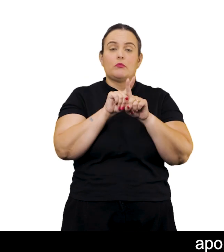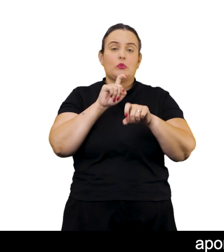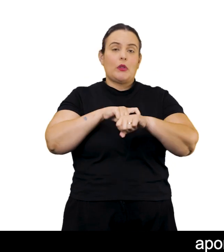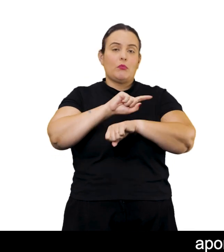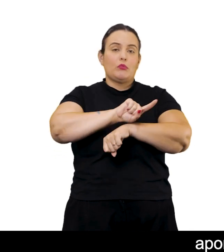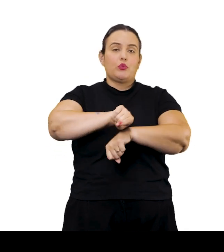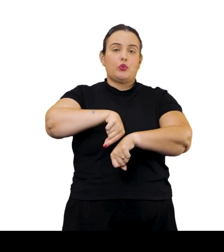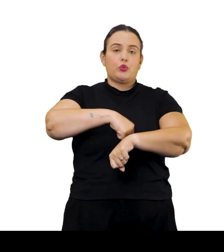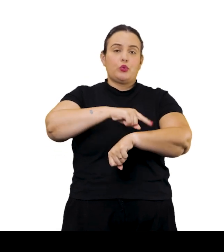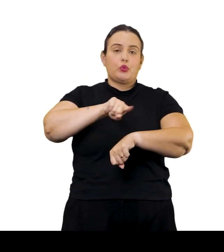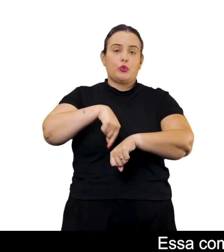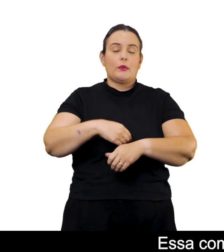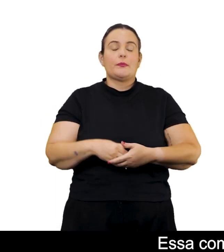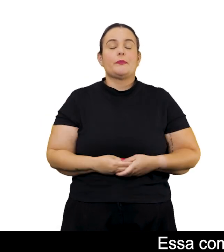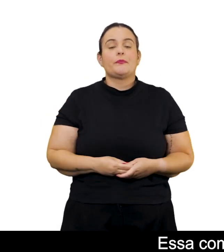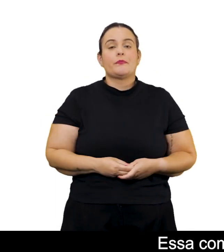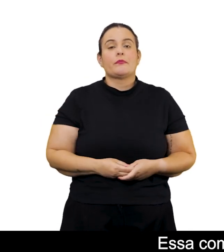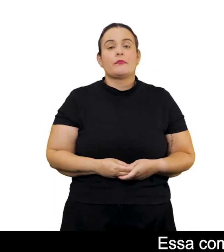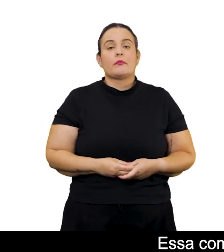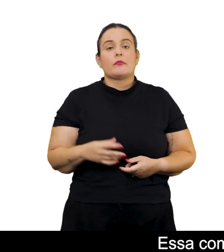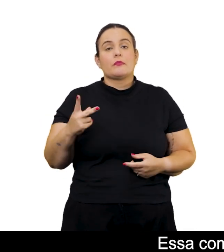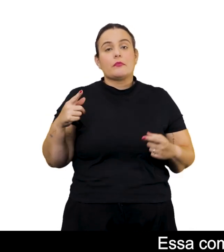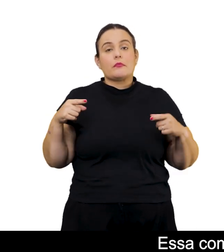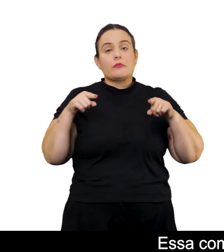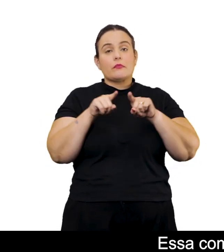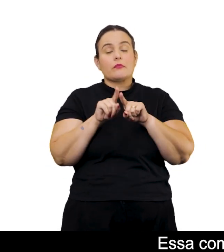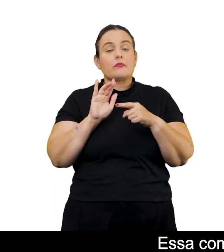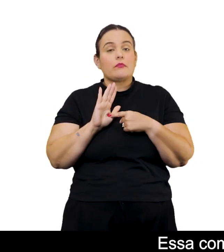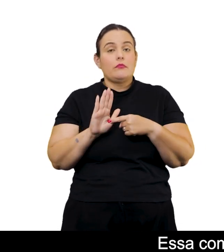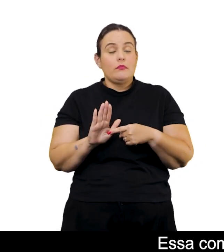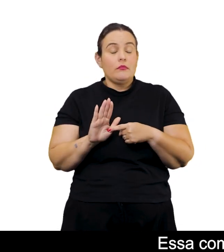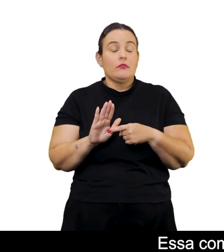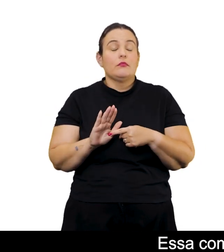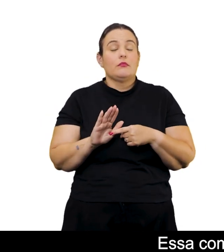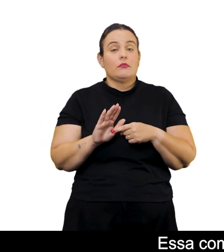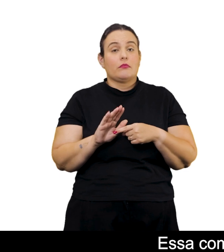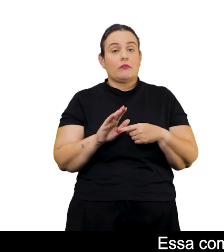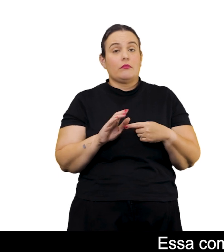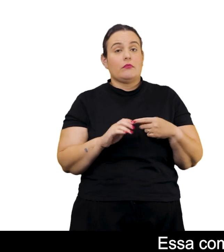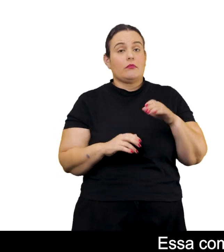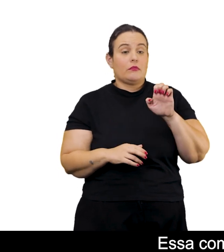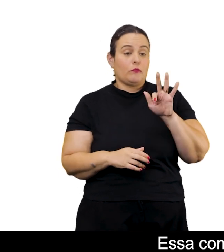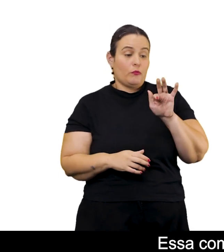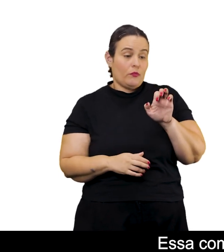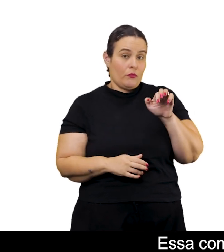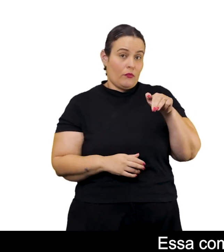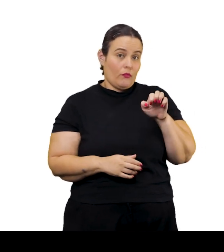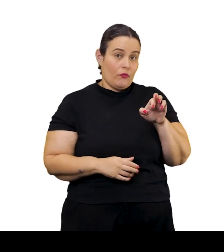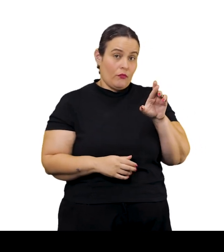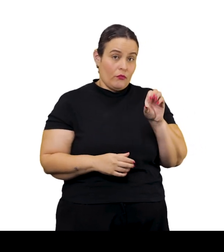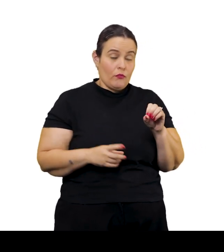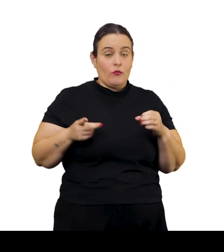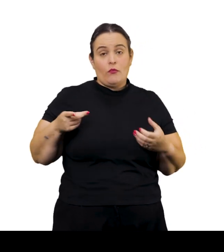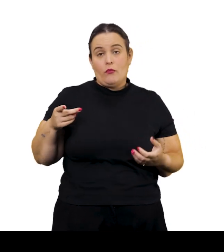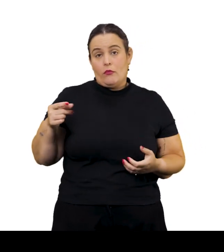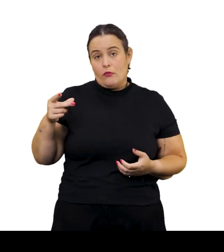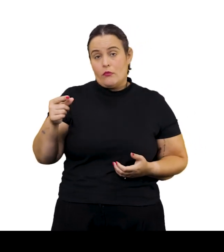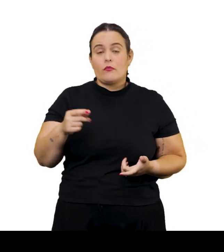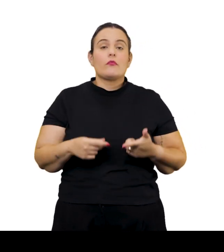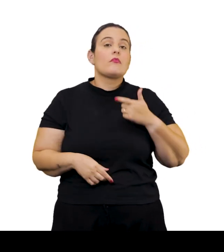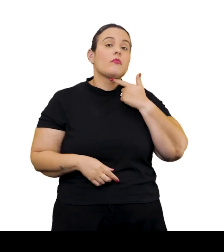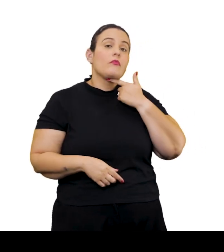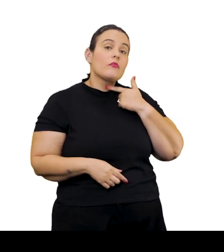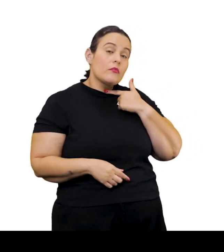o fluxo do tempo. Essa combinação reflete uma tensão entre o efêmero e o duradouro, entre